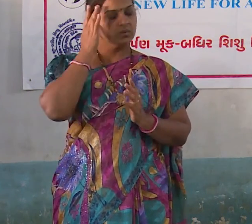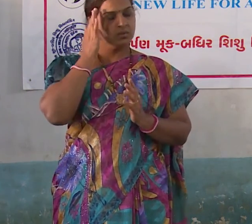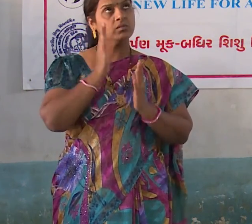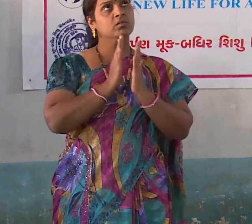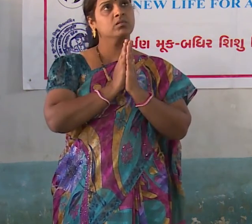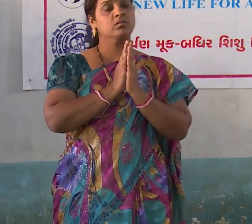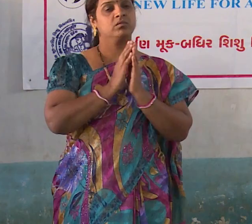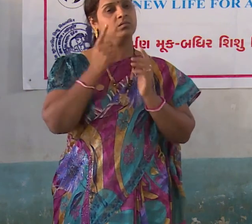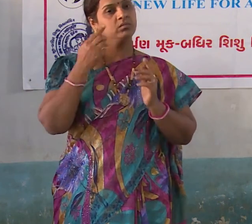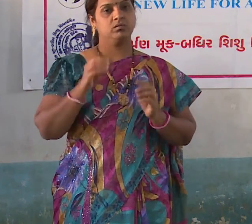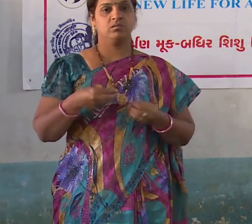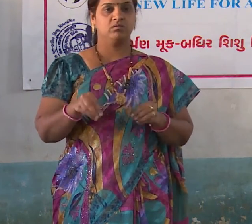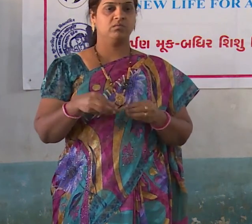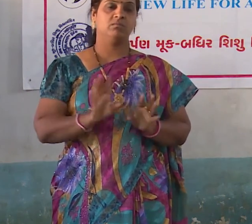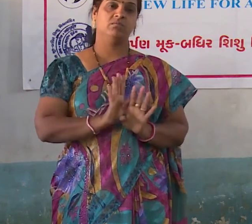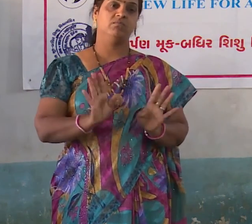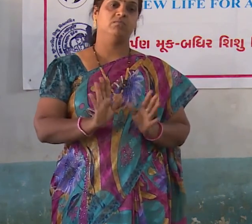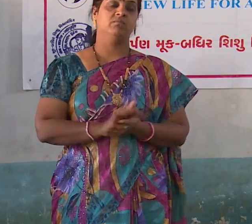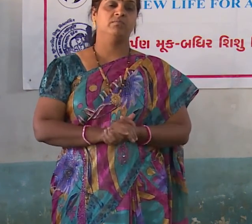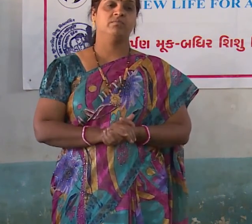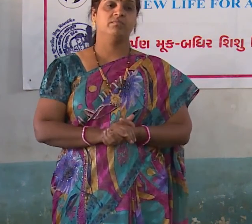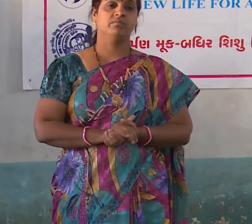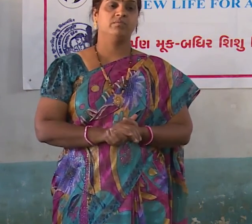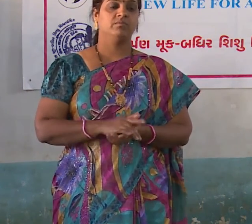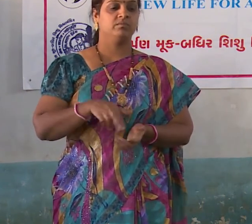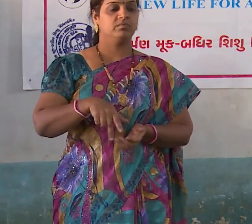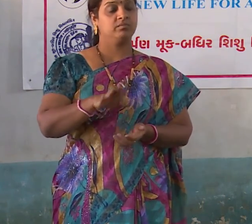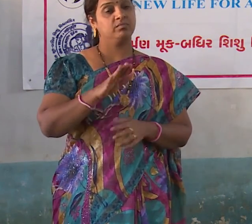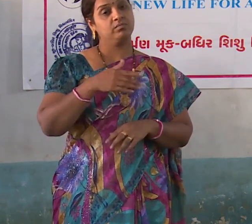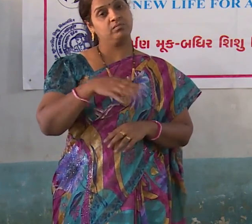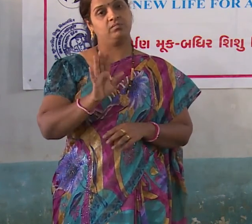समस्या, कोई विघ्न, कोई आगे नहीं खड़ा हो सकता, सीधे ही उसके पास